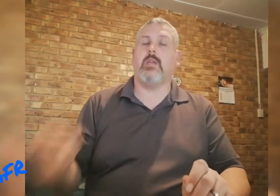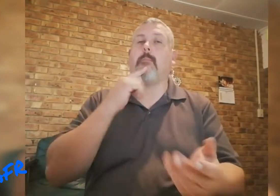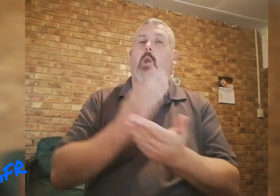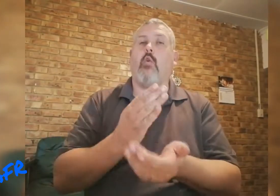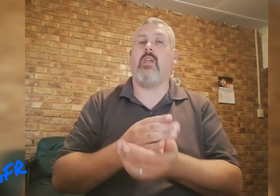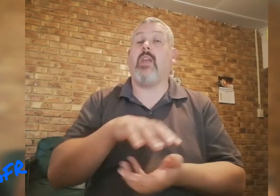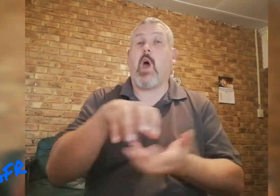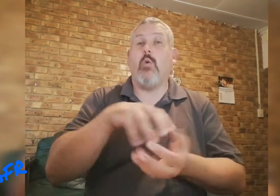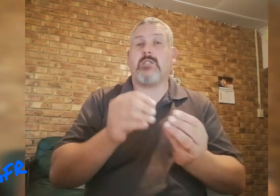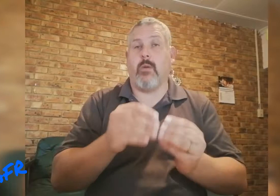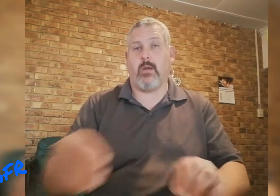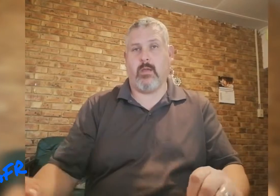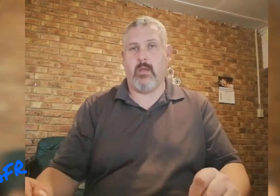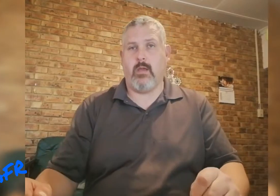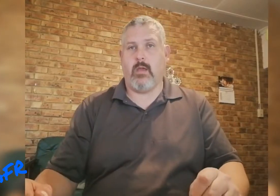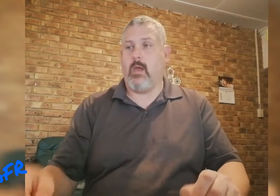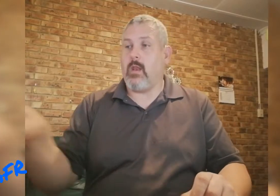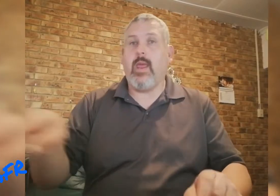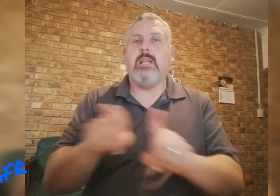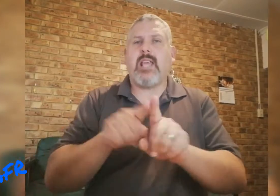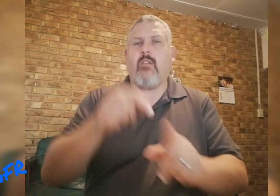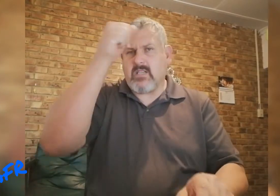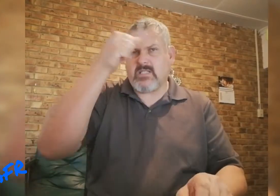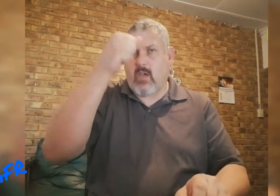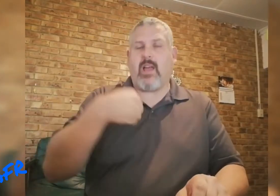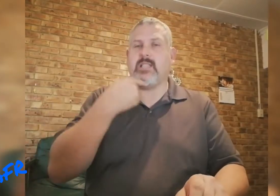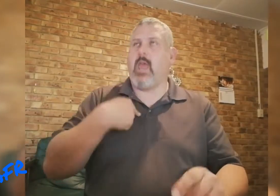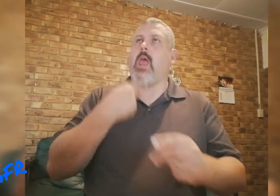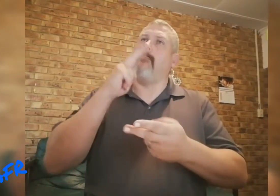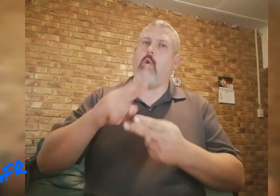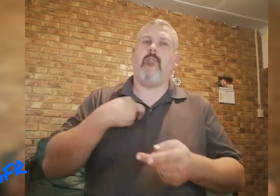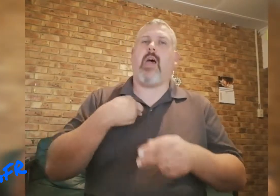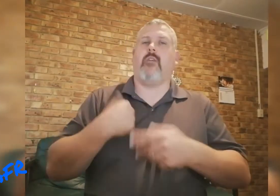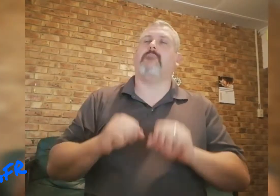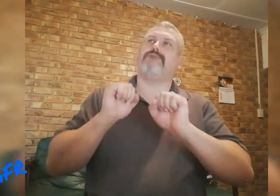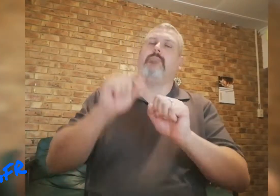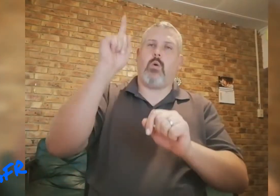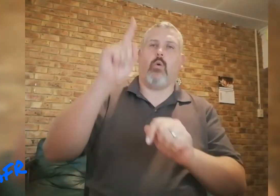Dit is 'n belofte wat die ouders maak. Nou hier selfde salf, ek sê, beloof ek wel God.